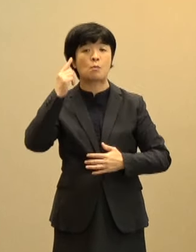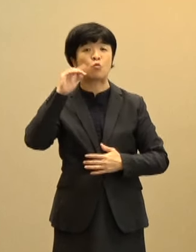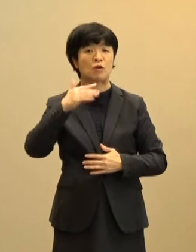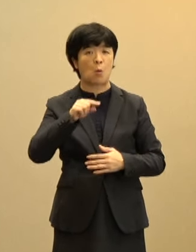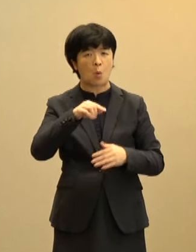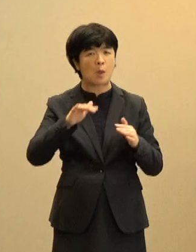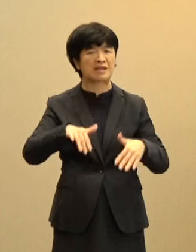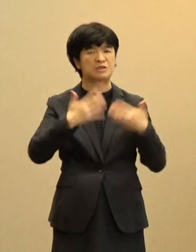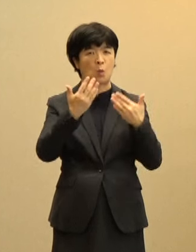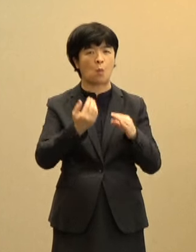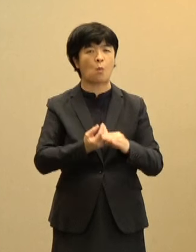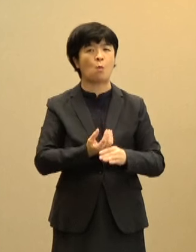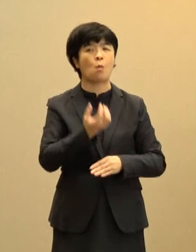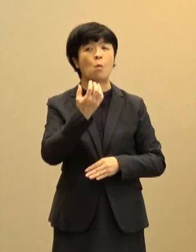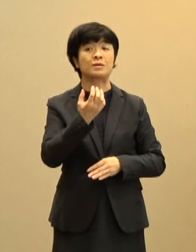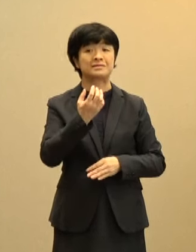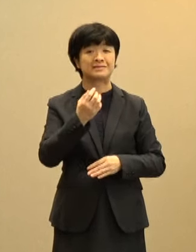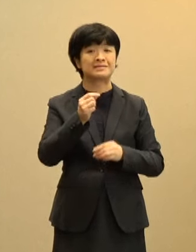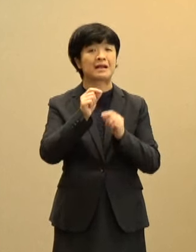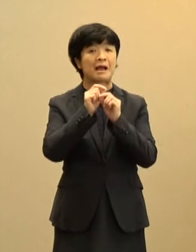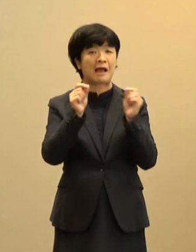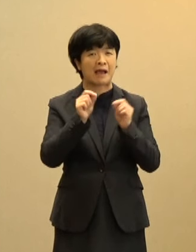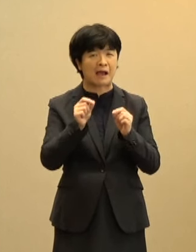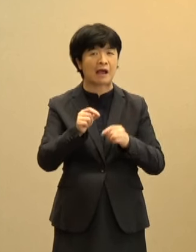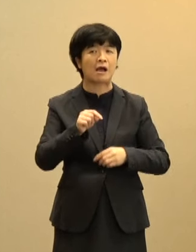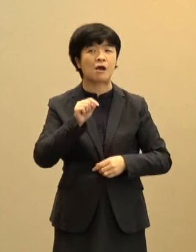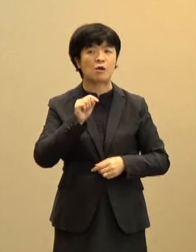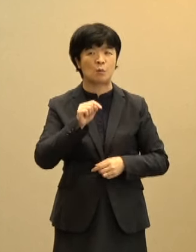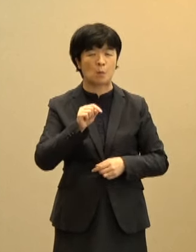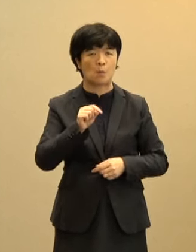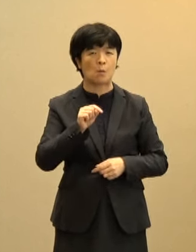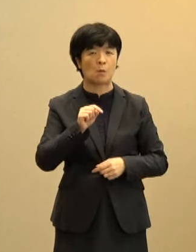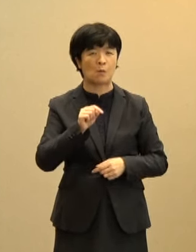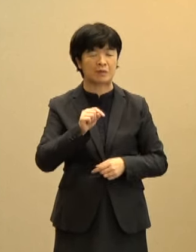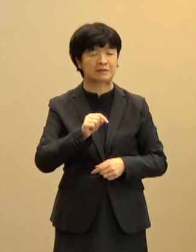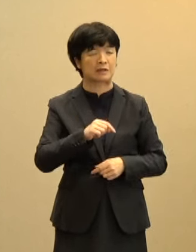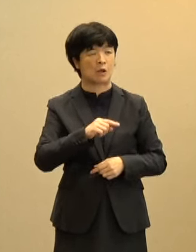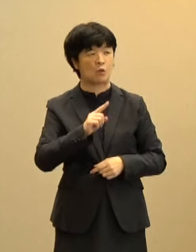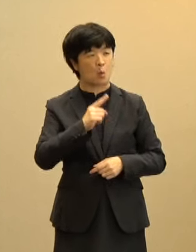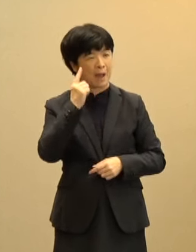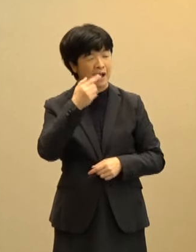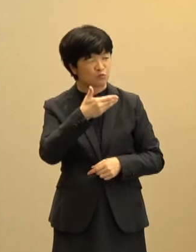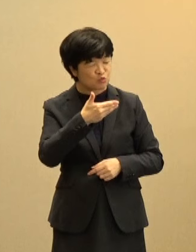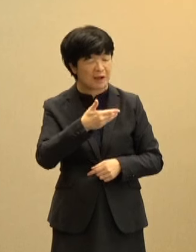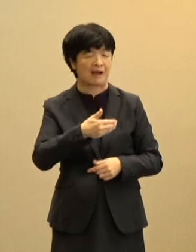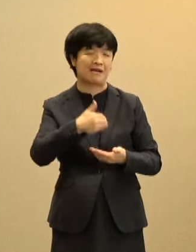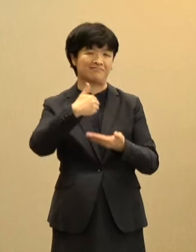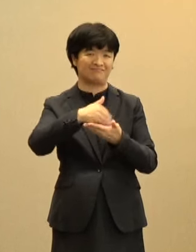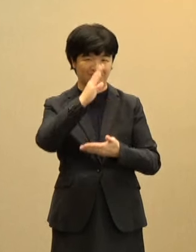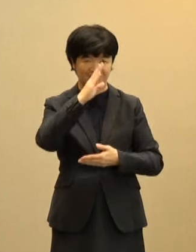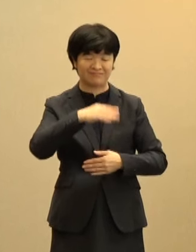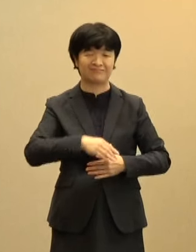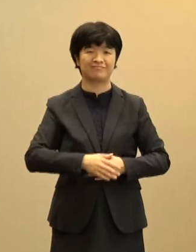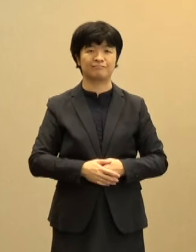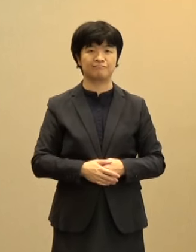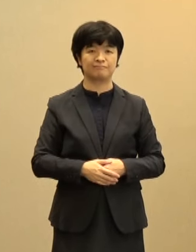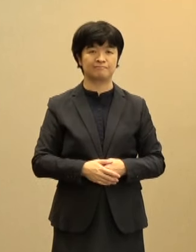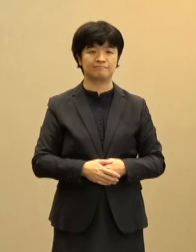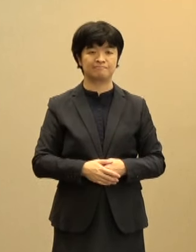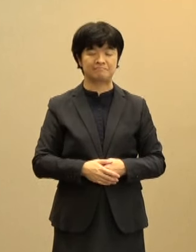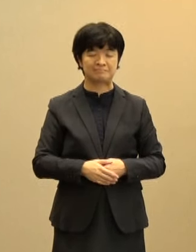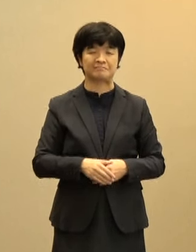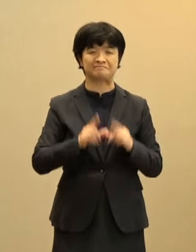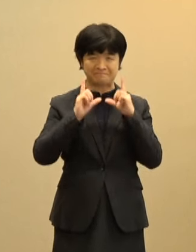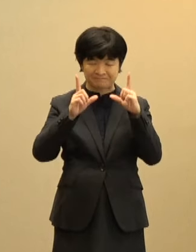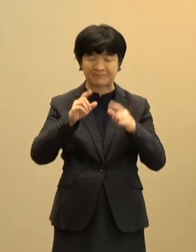を受けてですね、父の方で改めて損害に関するご見解を聞かせていただけますでしょうか。 いすみ